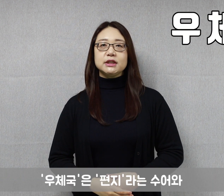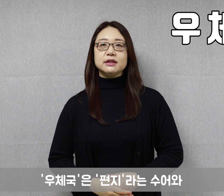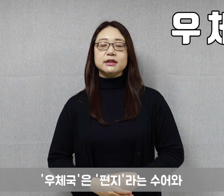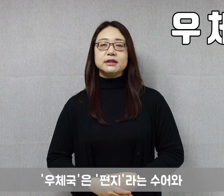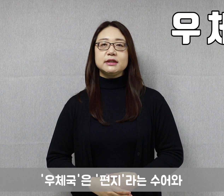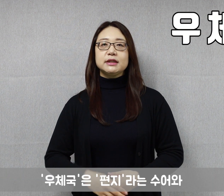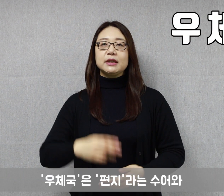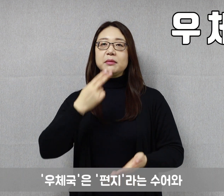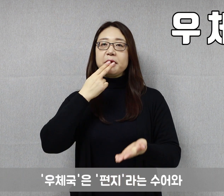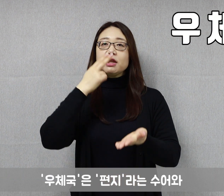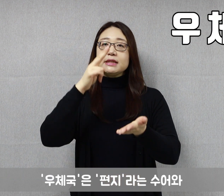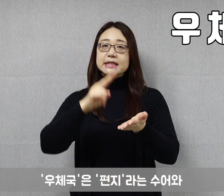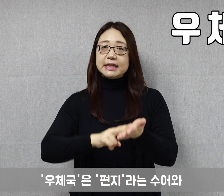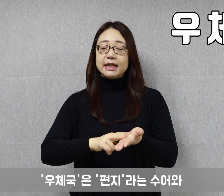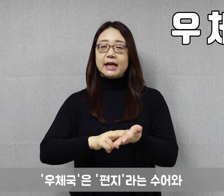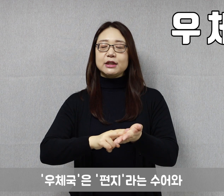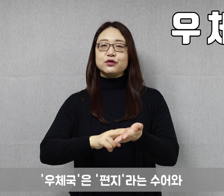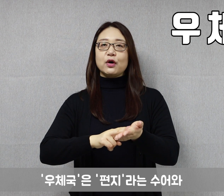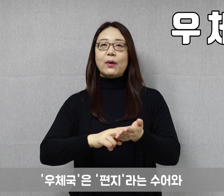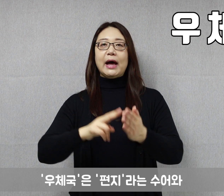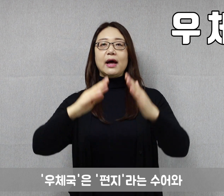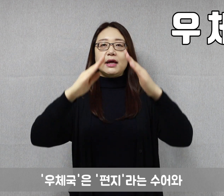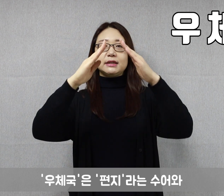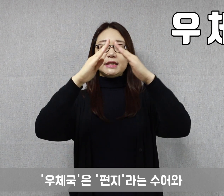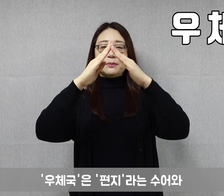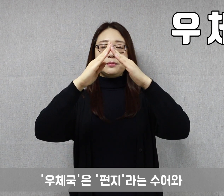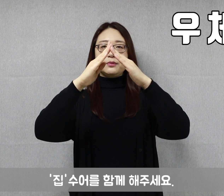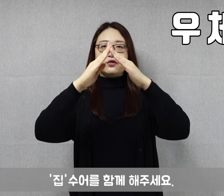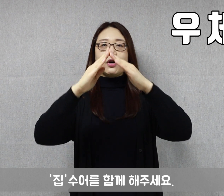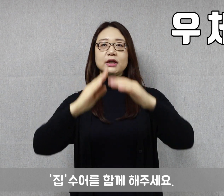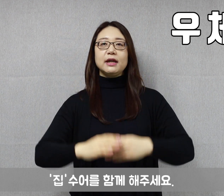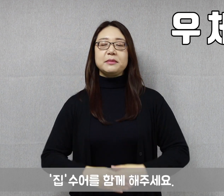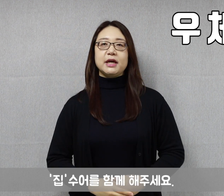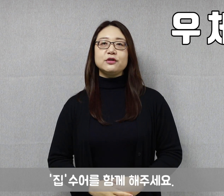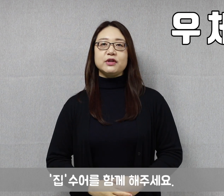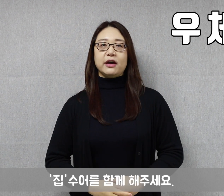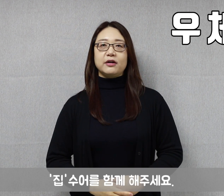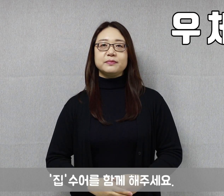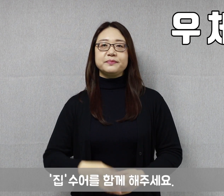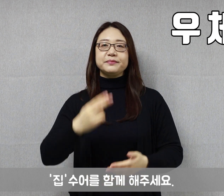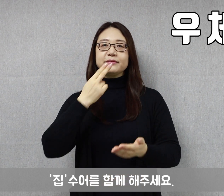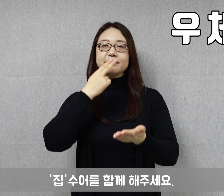우체국은 편지라는 수어와 집 수어를 함께 해주세요.